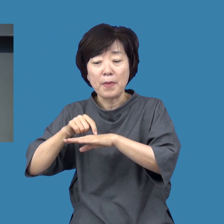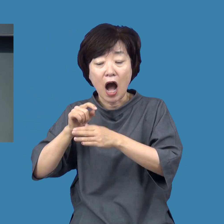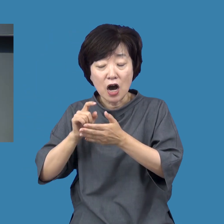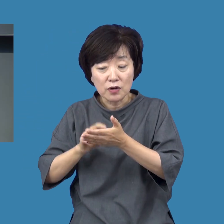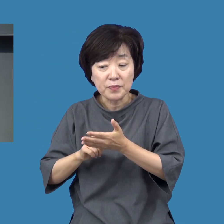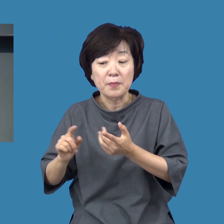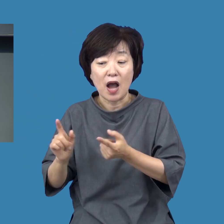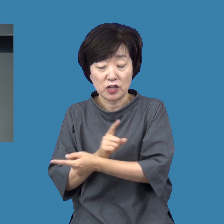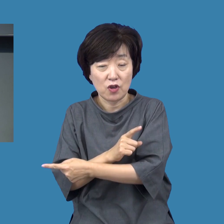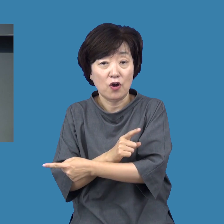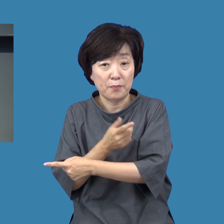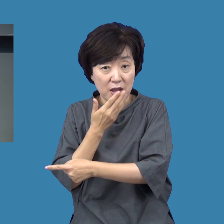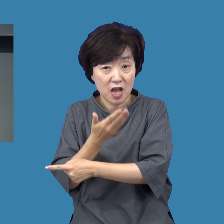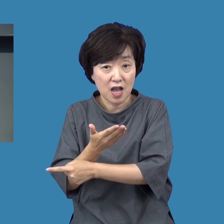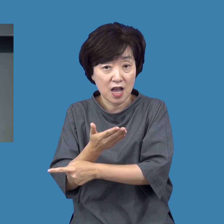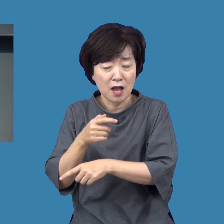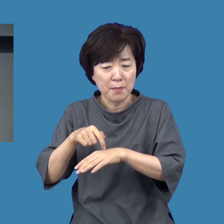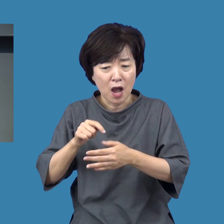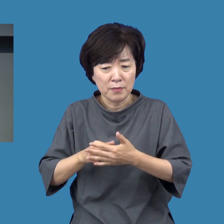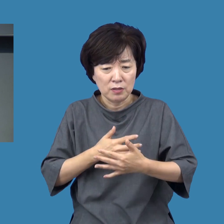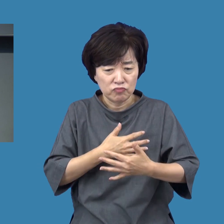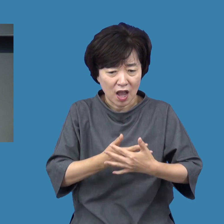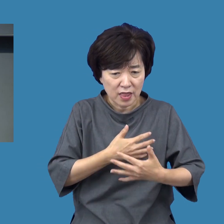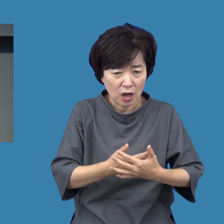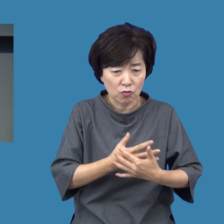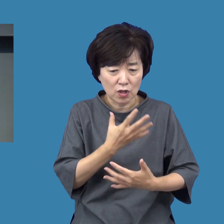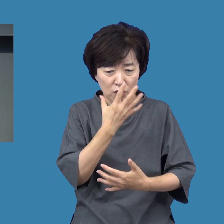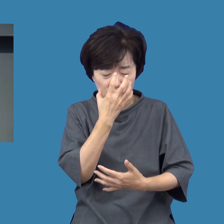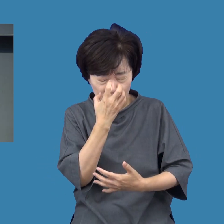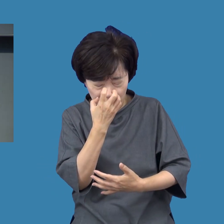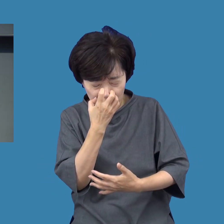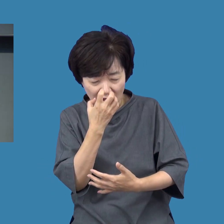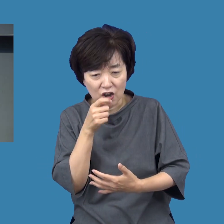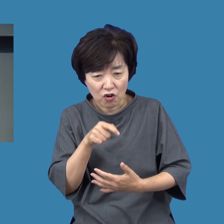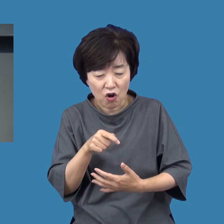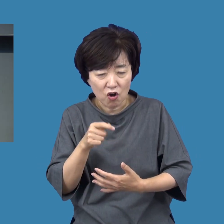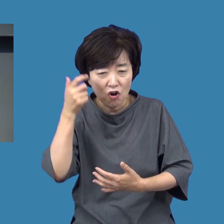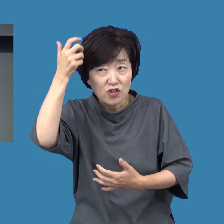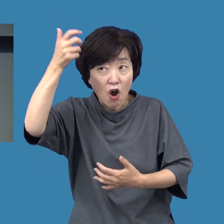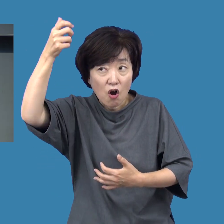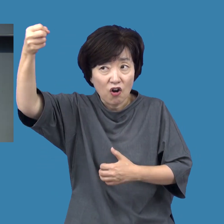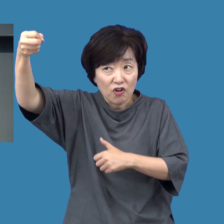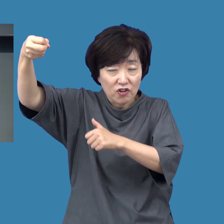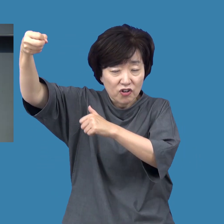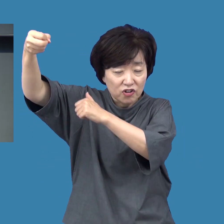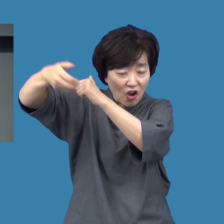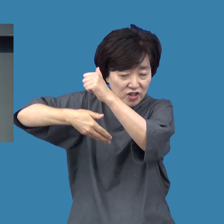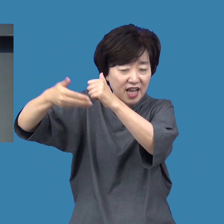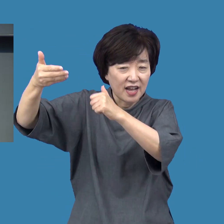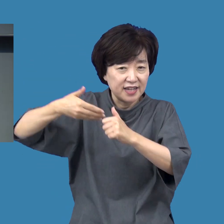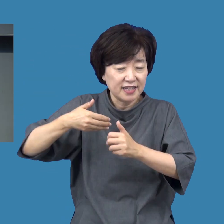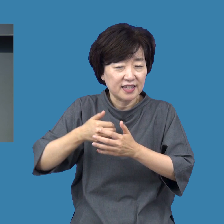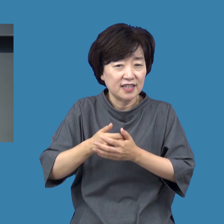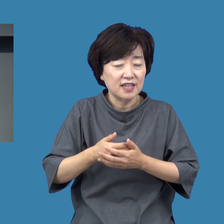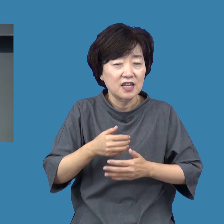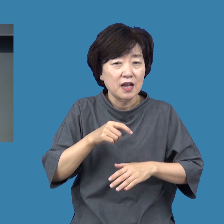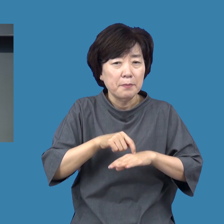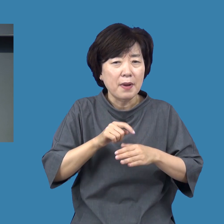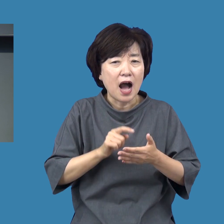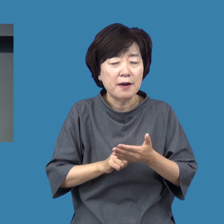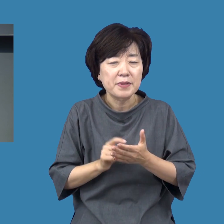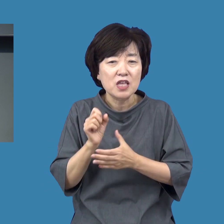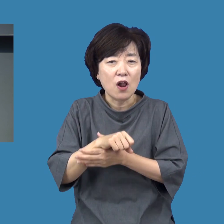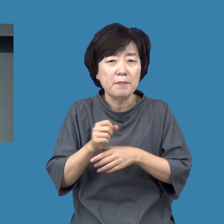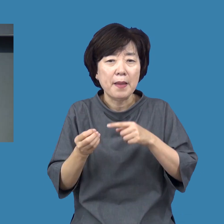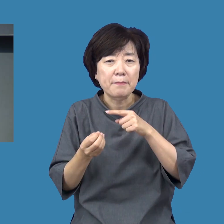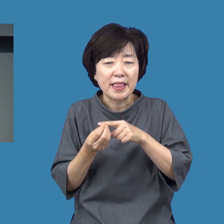달라집니다. 마음이 불안하거나 마음이 우울하거나 하는 건 사실 영적인 영향력이거든. 근데 우리 마음이 열매 맺는다고 하는 것은 조금